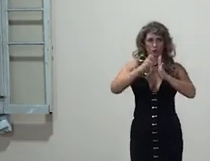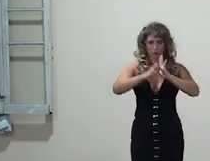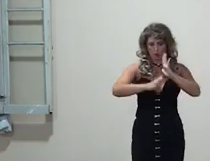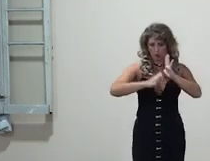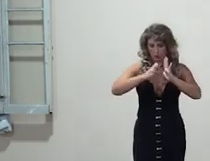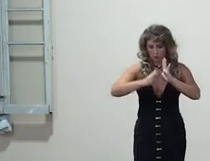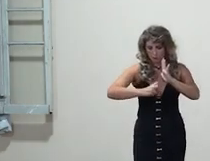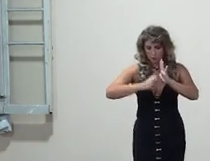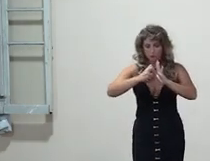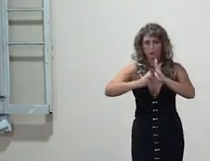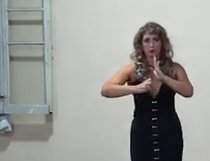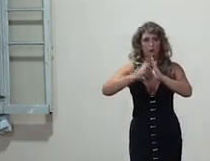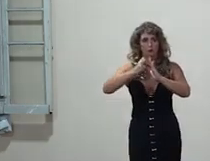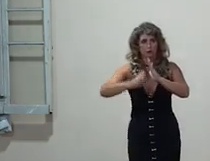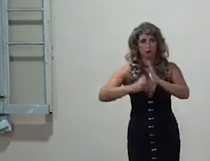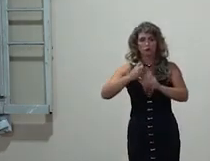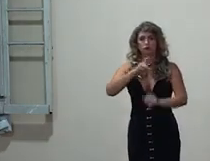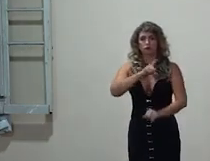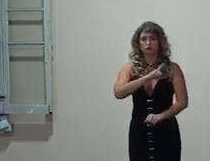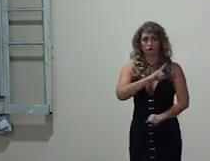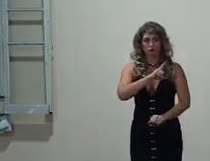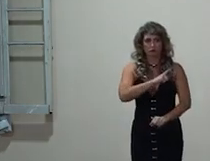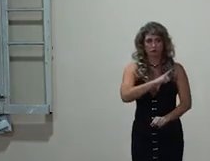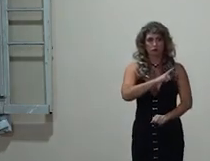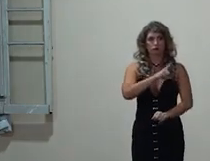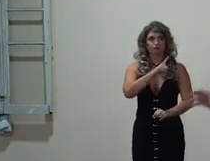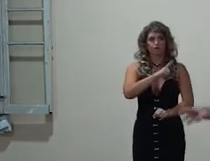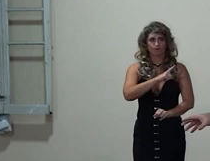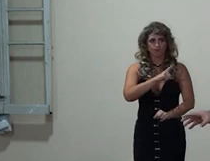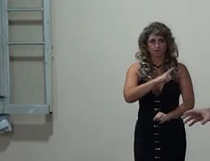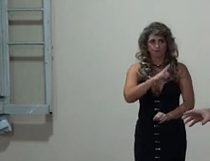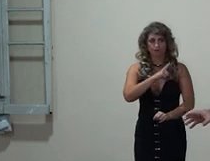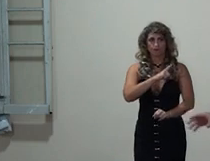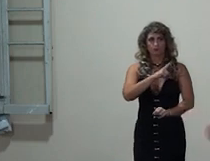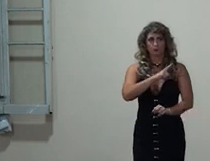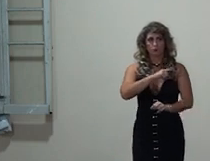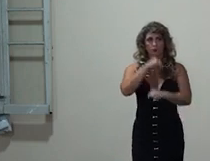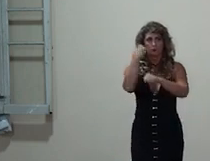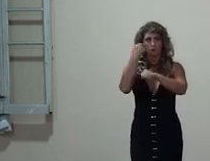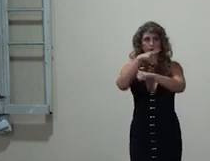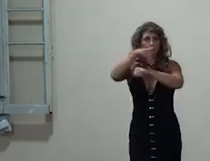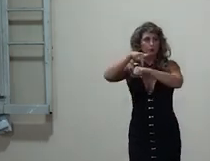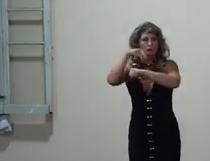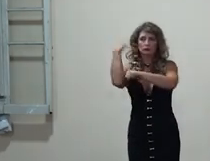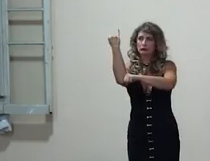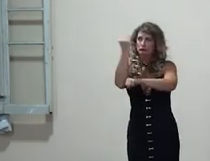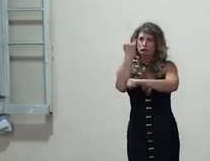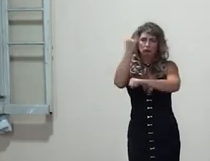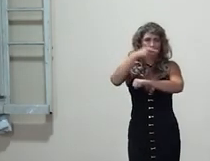ferroviária existiu, ele existiu de forma internacional.